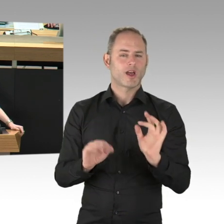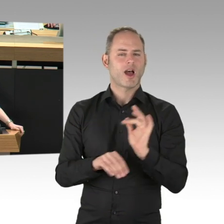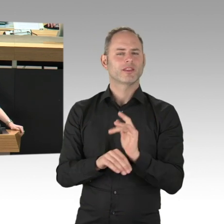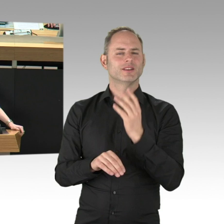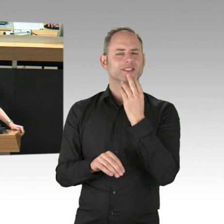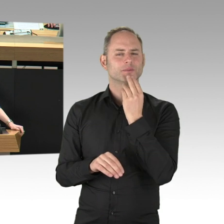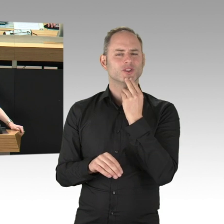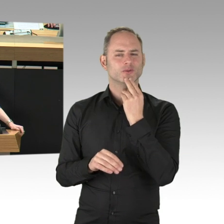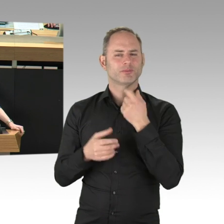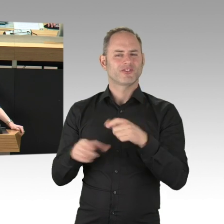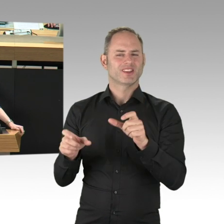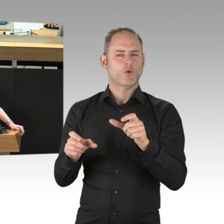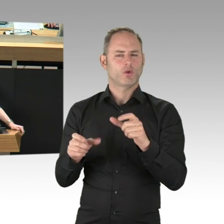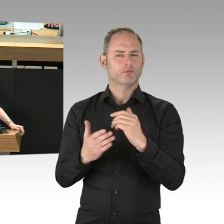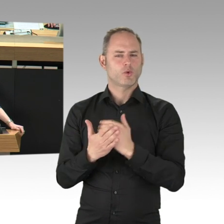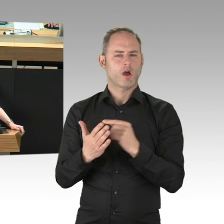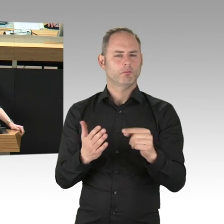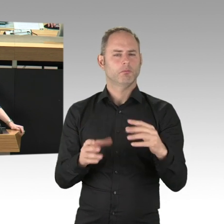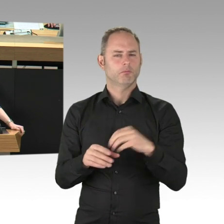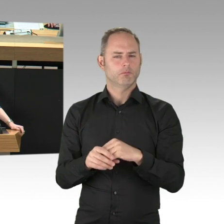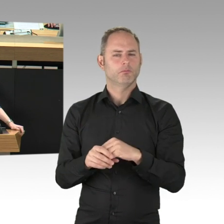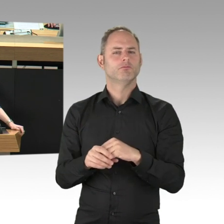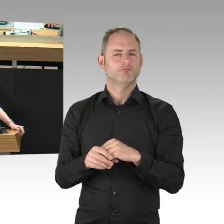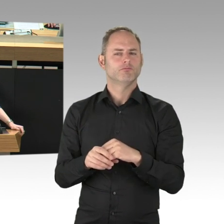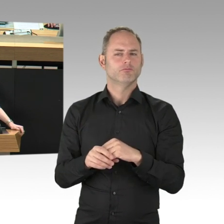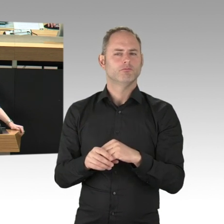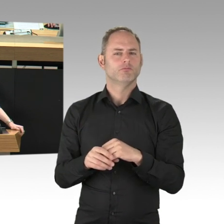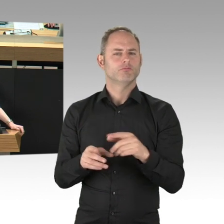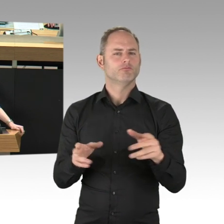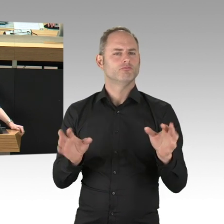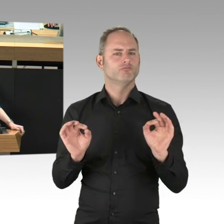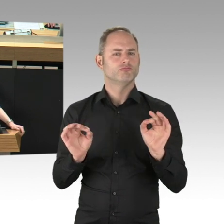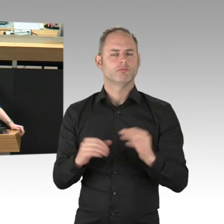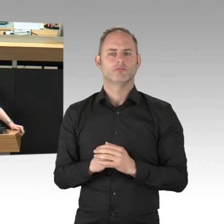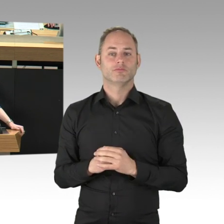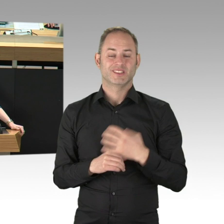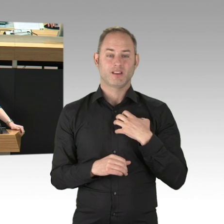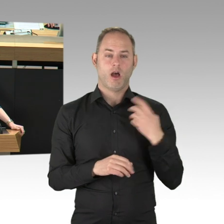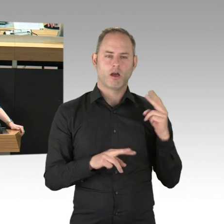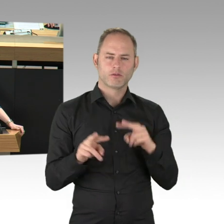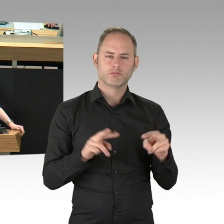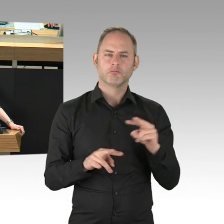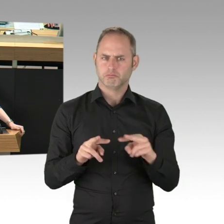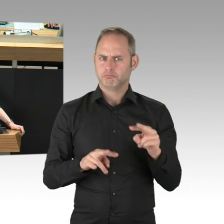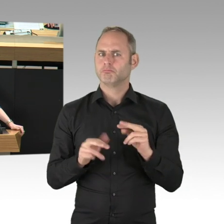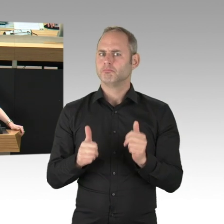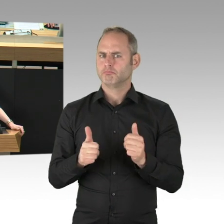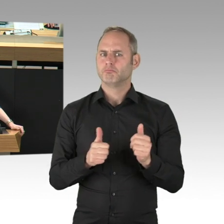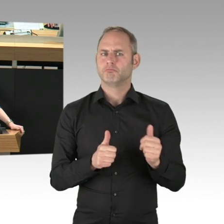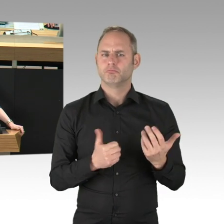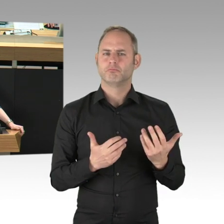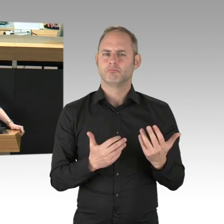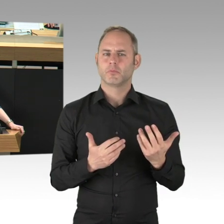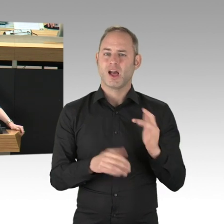Sie eine Zwischenfrage der Frau Kollegin Jarasch zu nein. Nur so kann abgesichert werden, dass auch über längere Zeiträume die